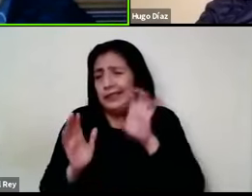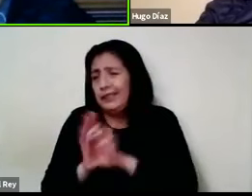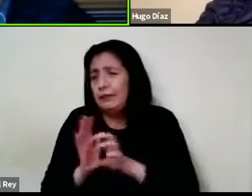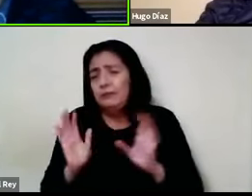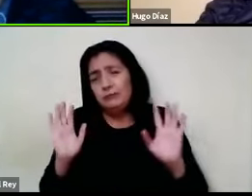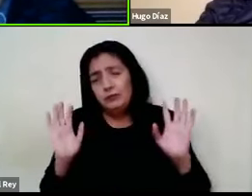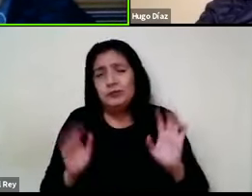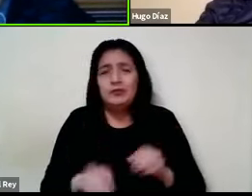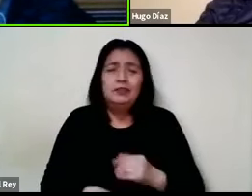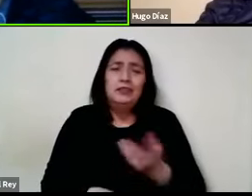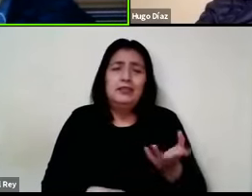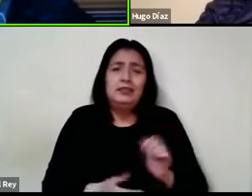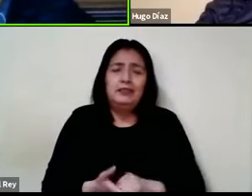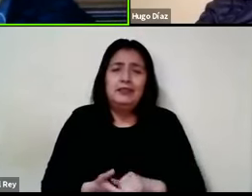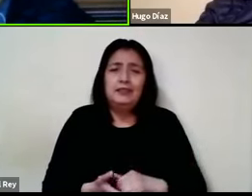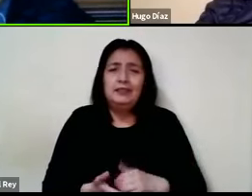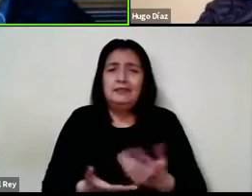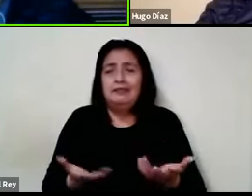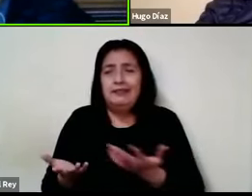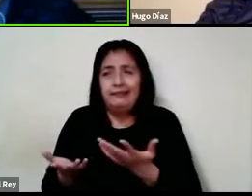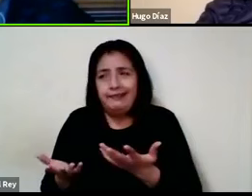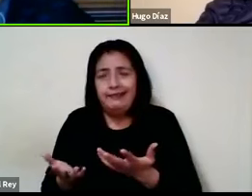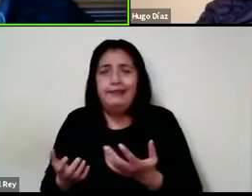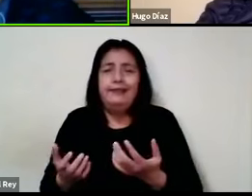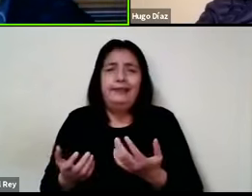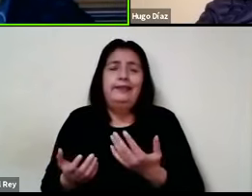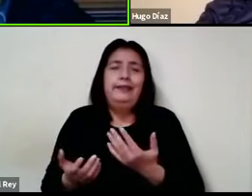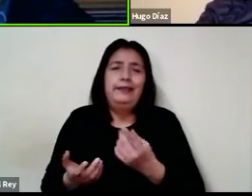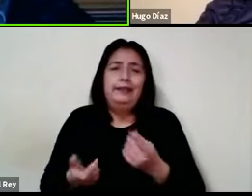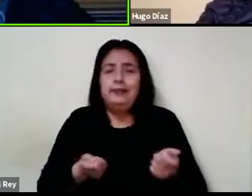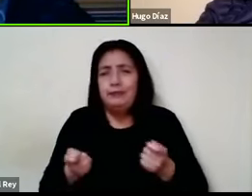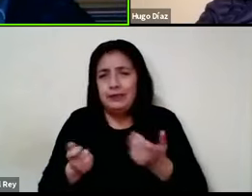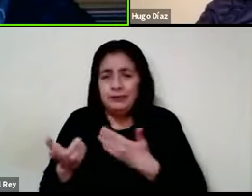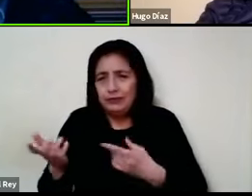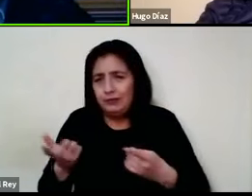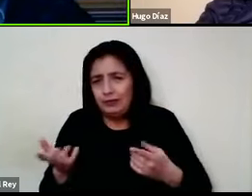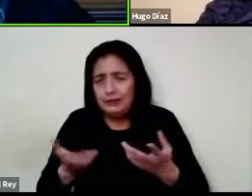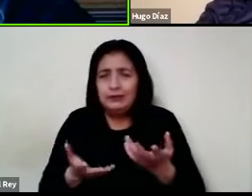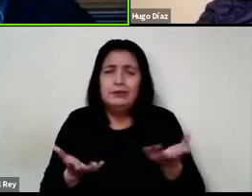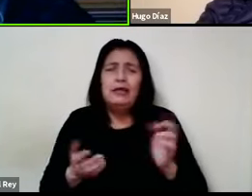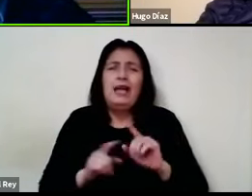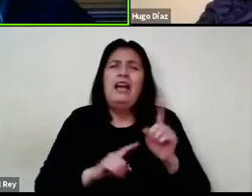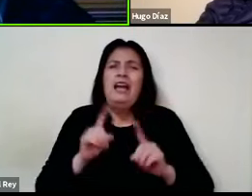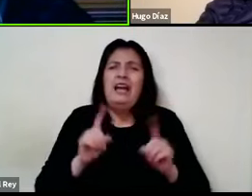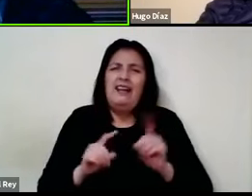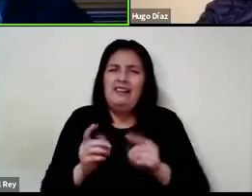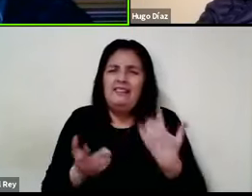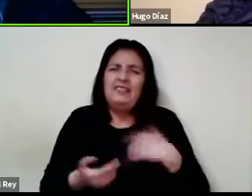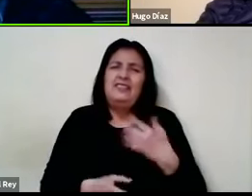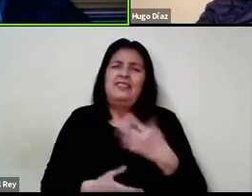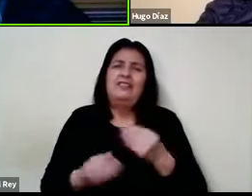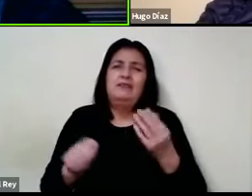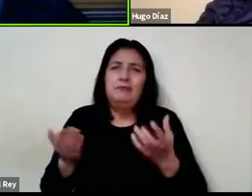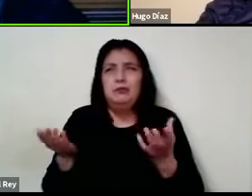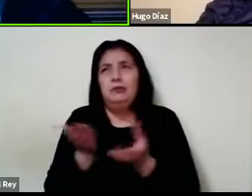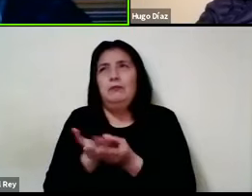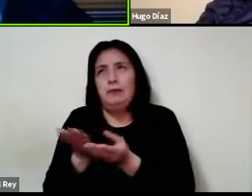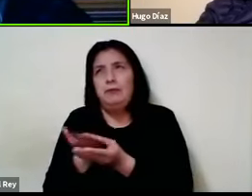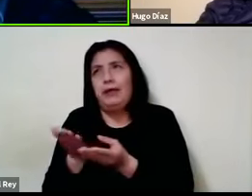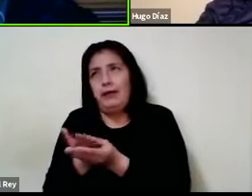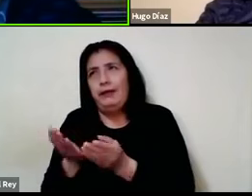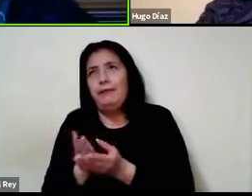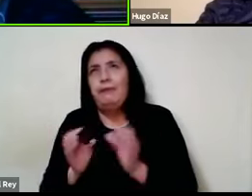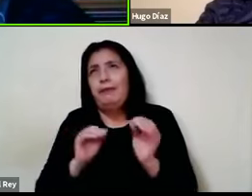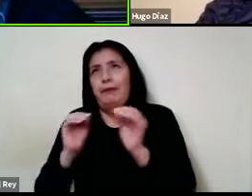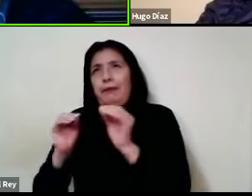pues de la gestión, en este caso, a veces un poquito burocrática, eso quita tiempo. Entonces,